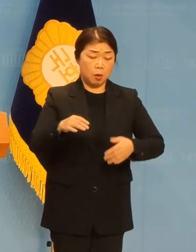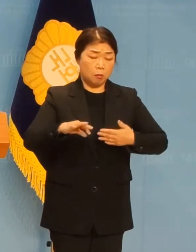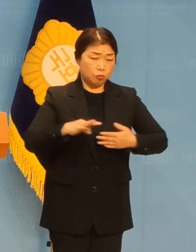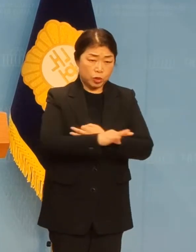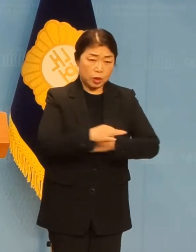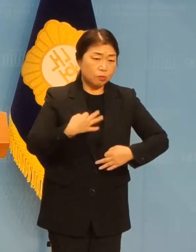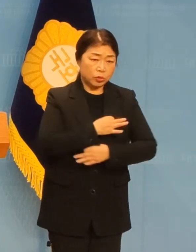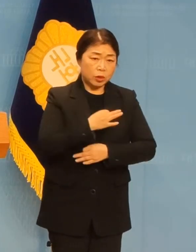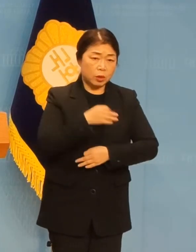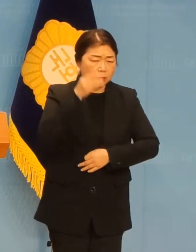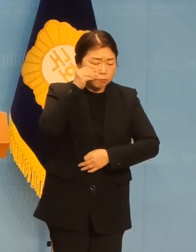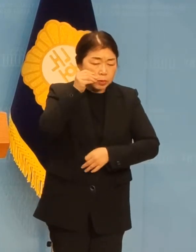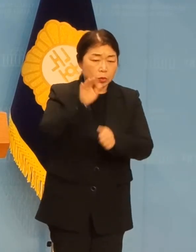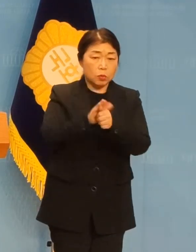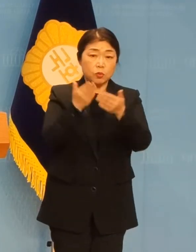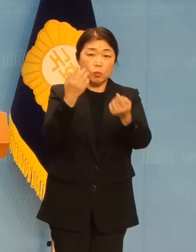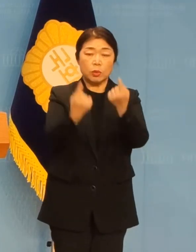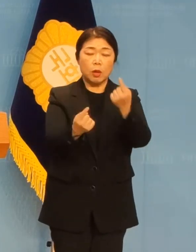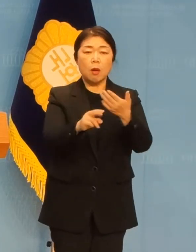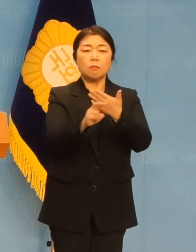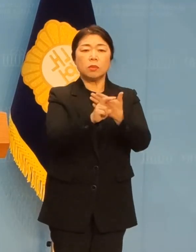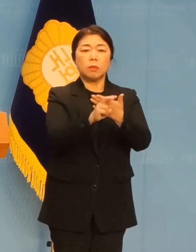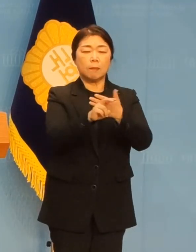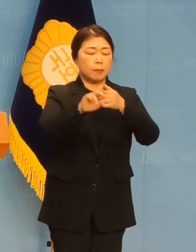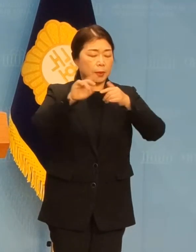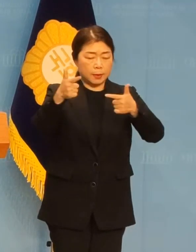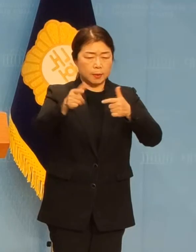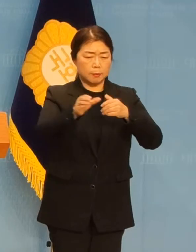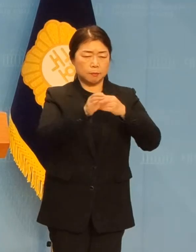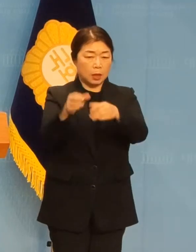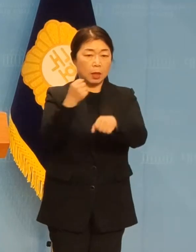굴복한 사태보다 불법에 저항하는 것이